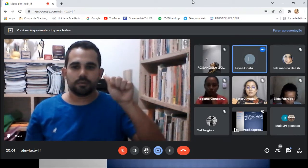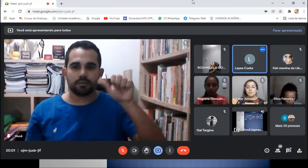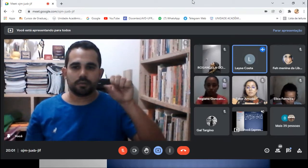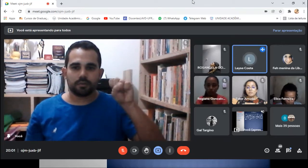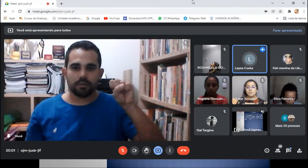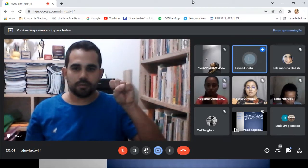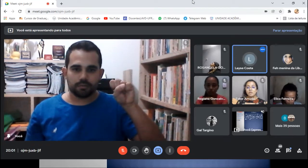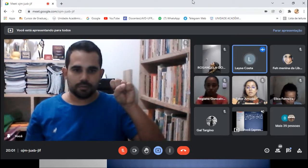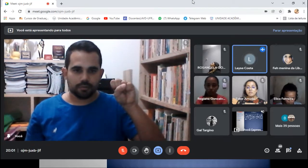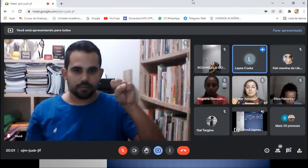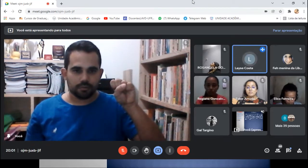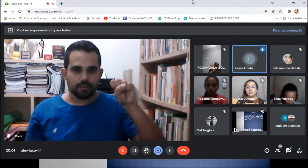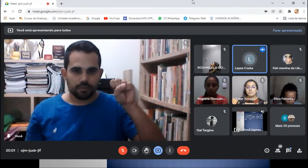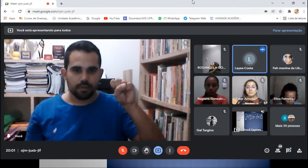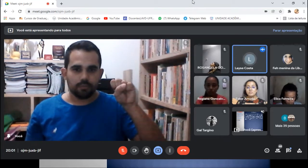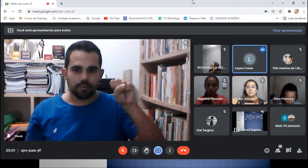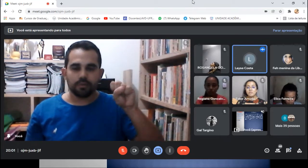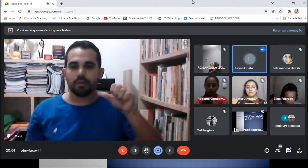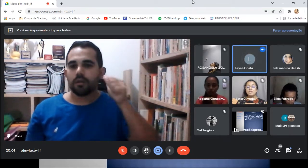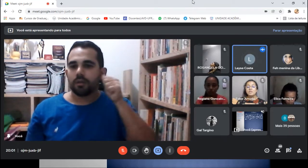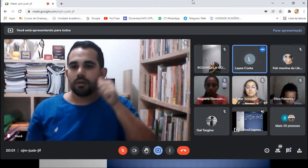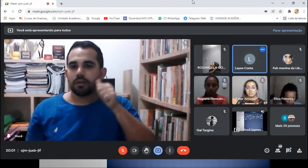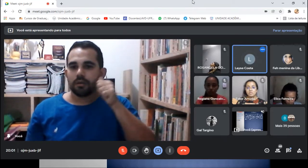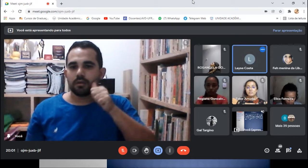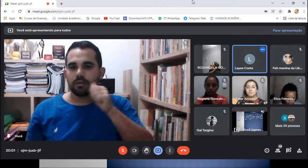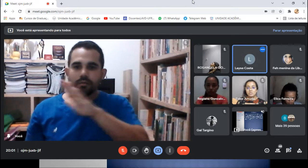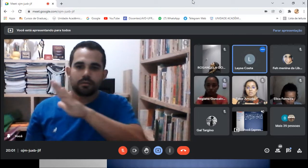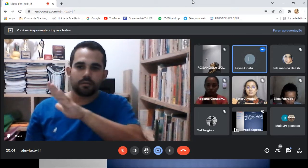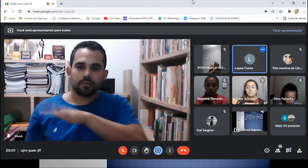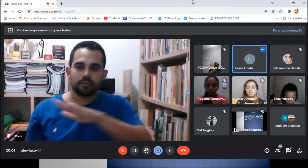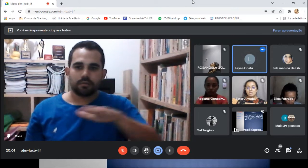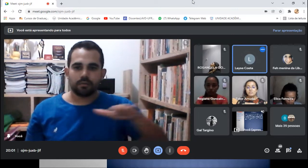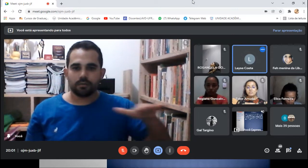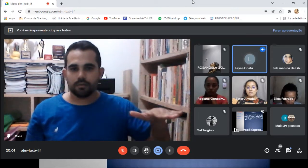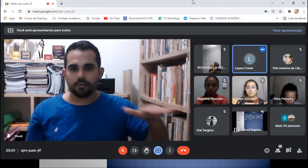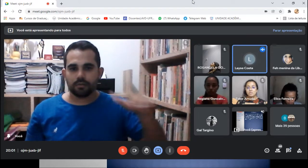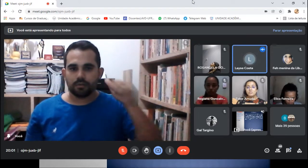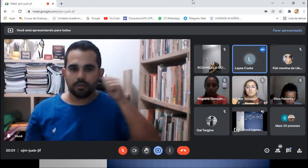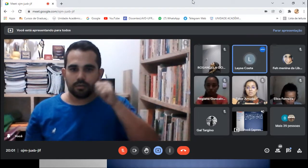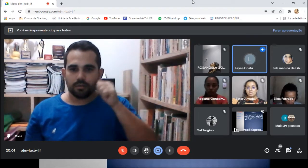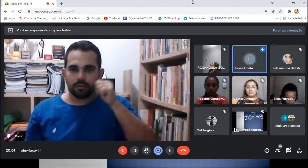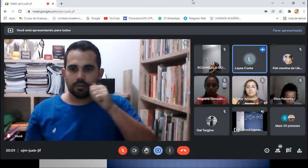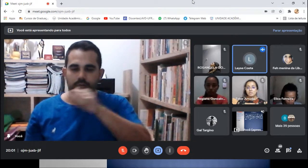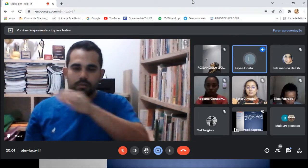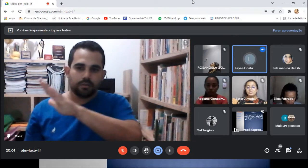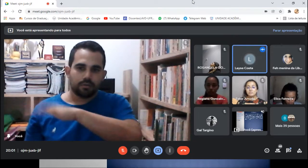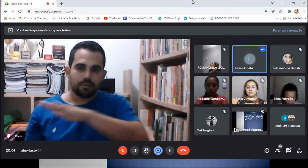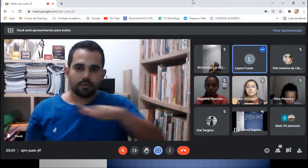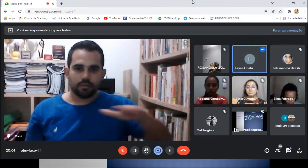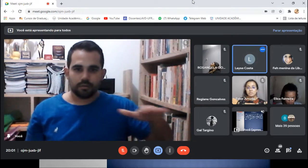Por exemplo, a palavra meninas. Certo? Este é o sinal, meninas.